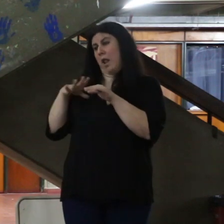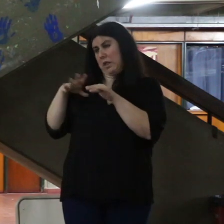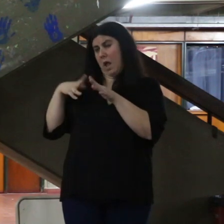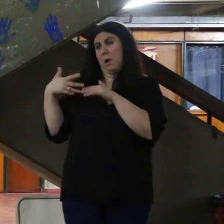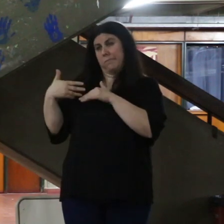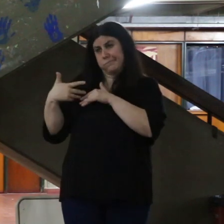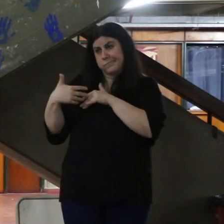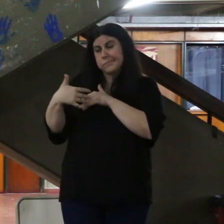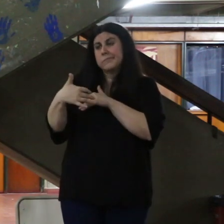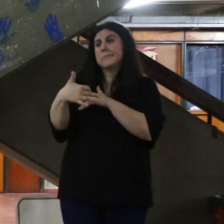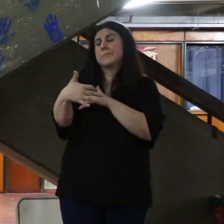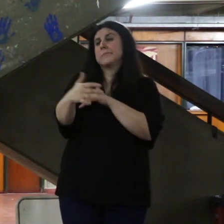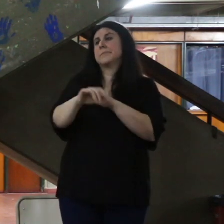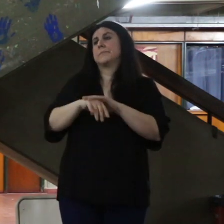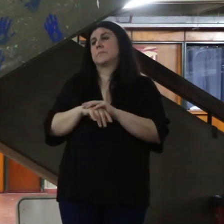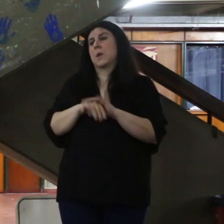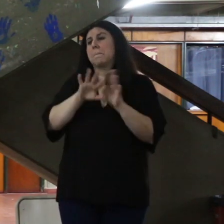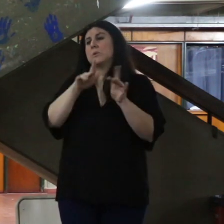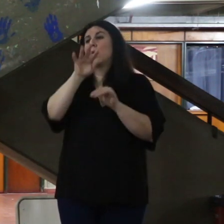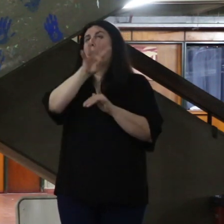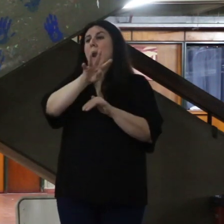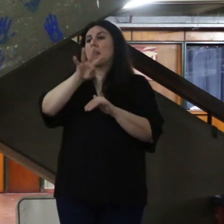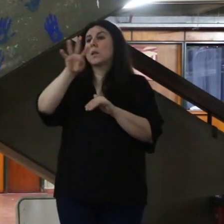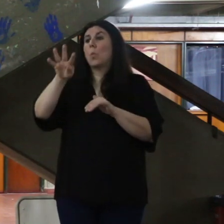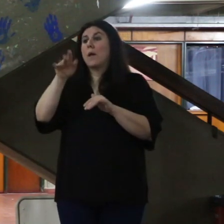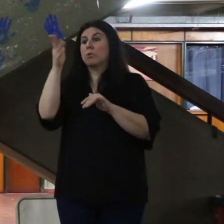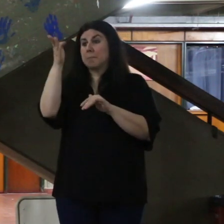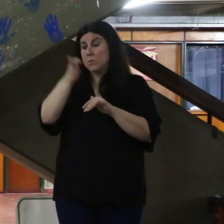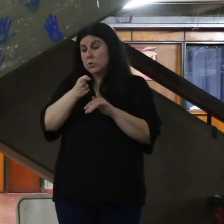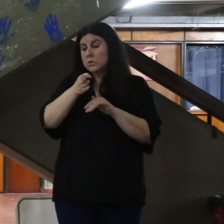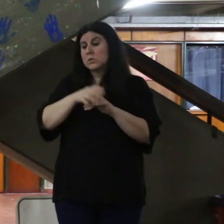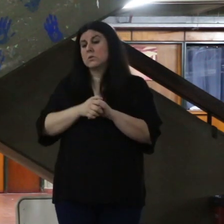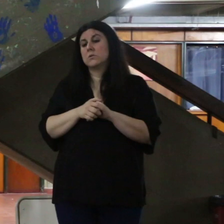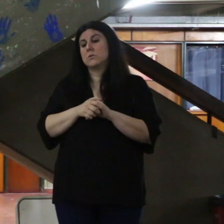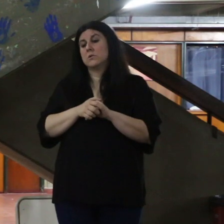bastante. El 44% sufrió